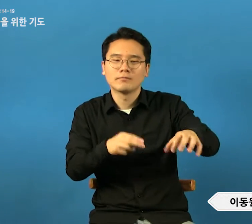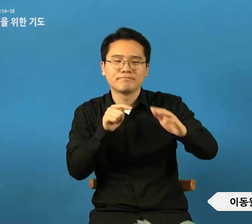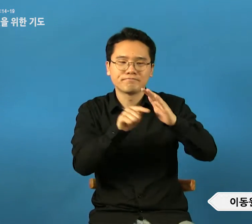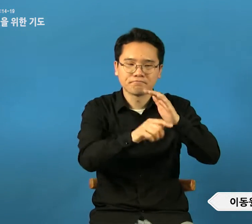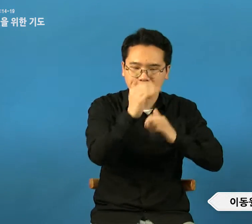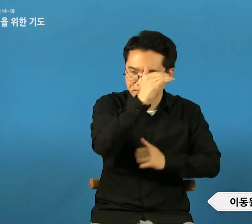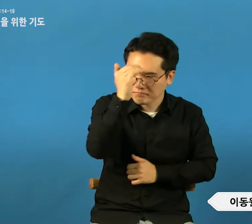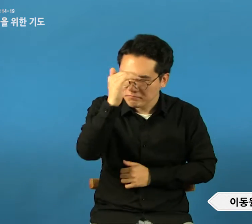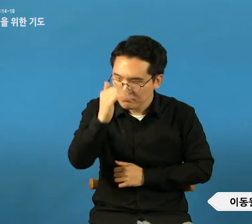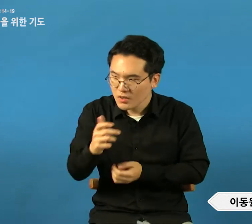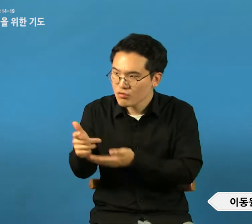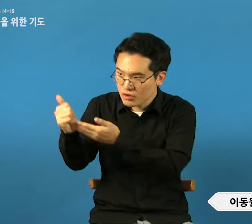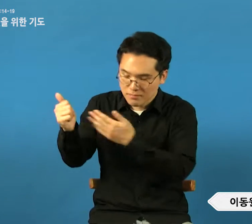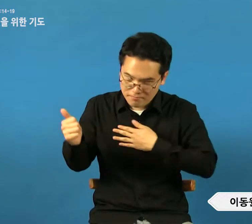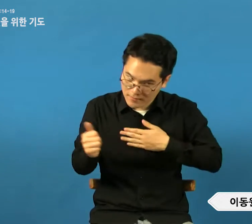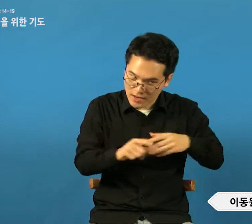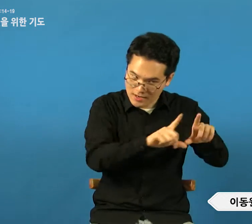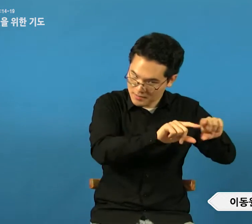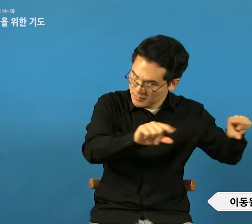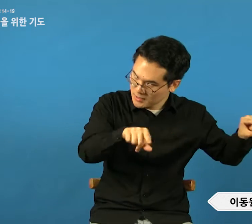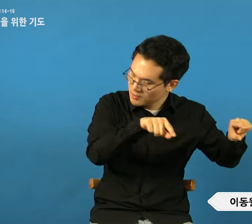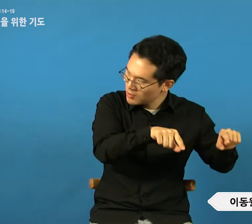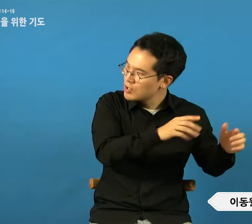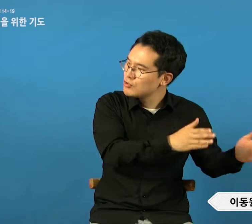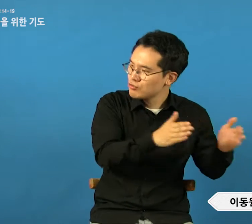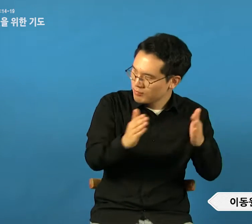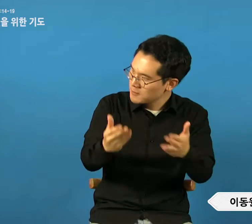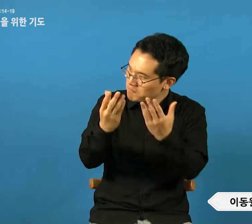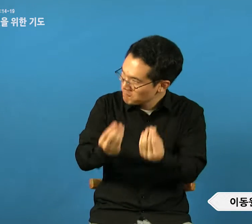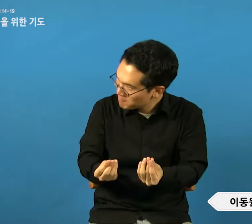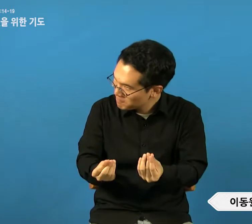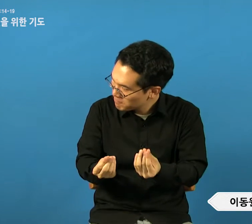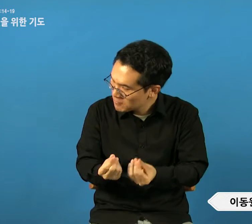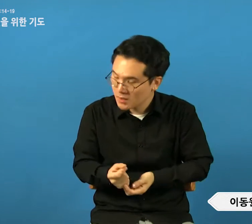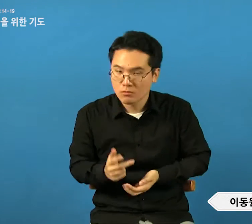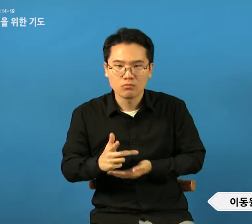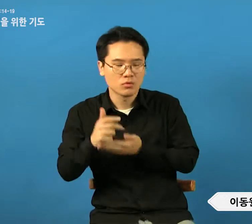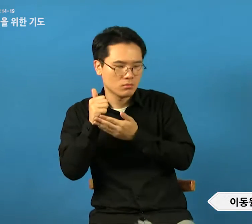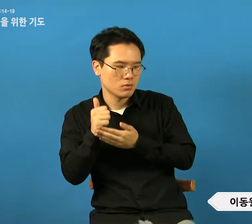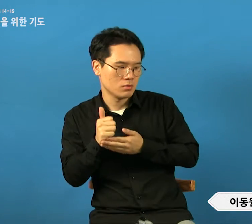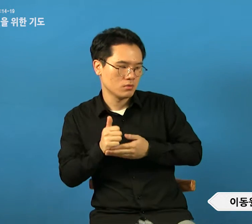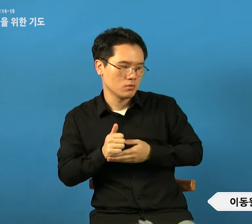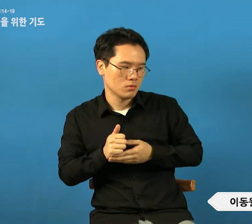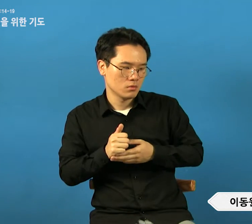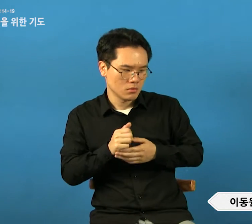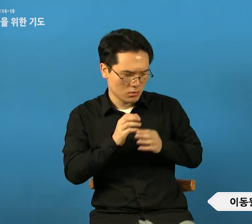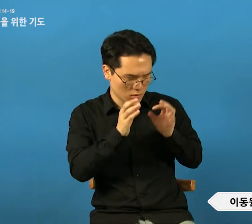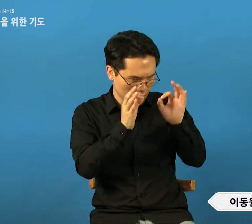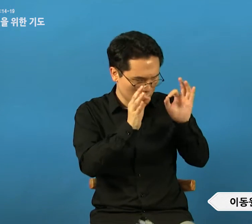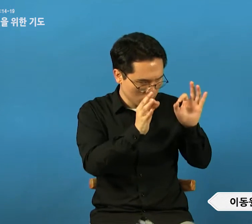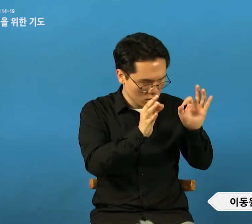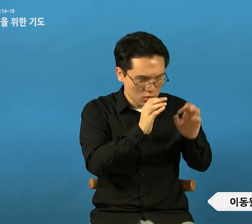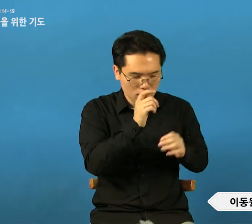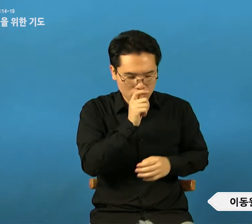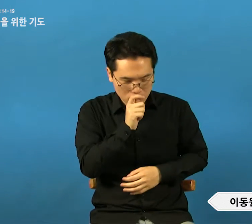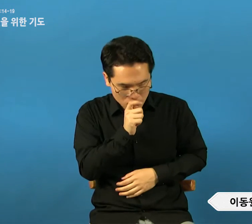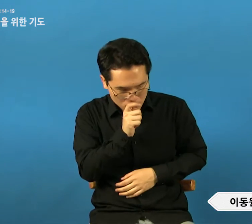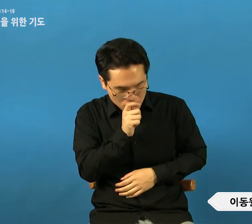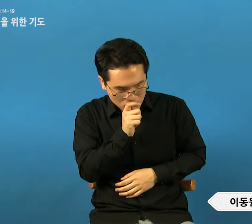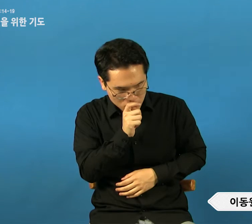차려놓았습니다. 그런데 주님은 한동안 음식상을 말없이 내려다보시고 계셨어요. 불안해진